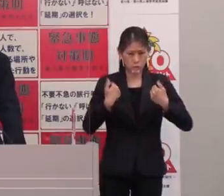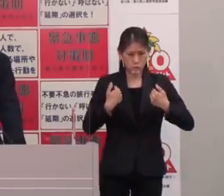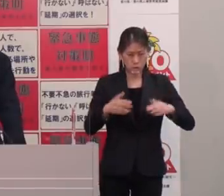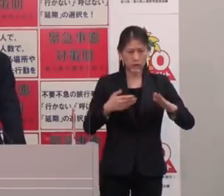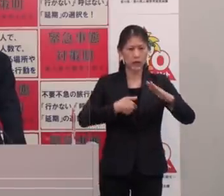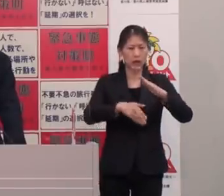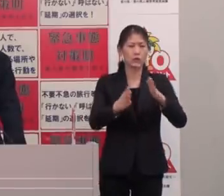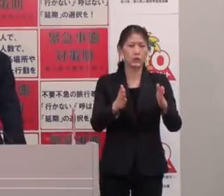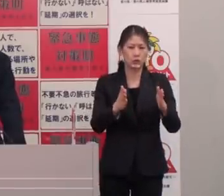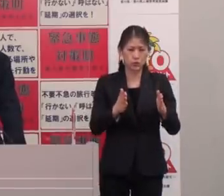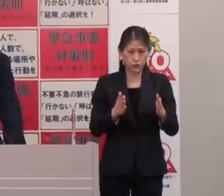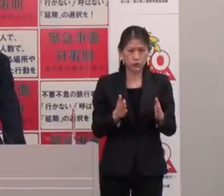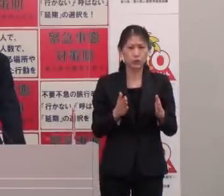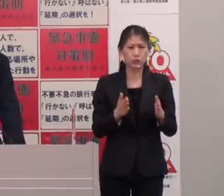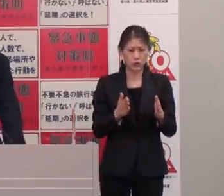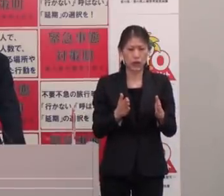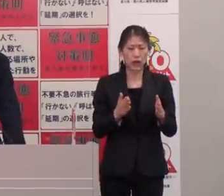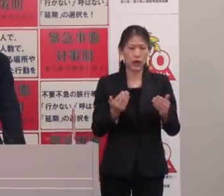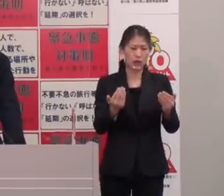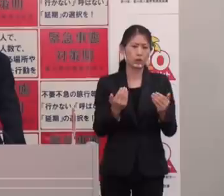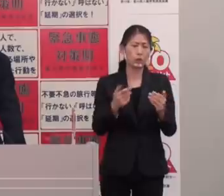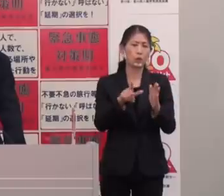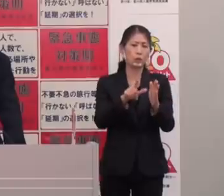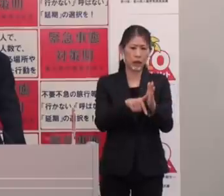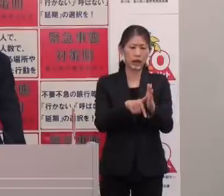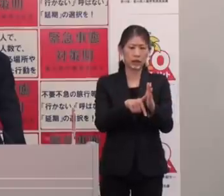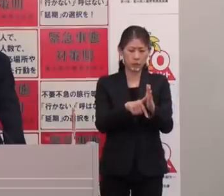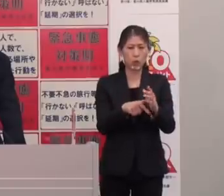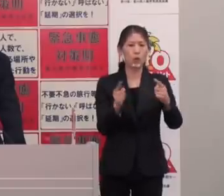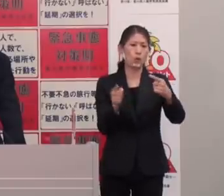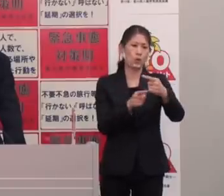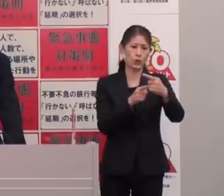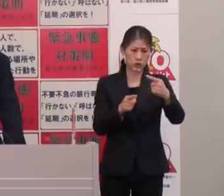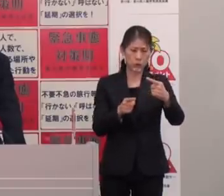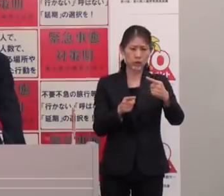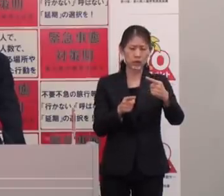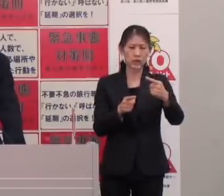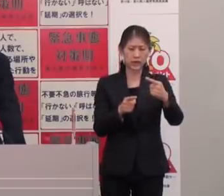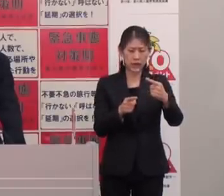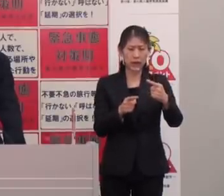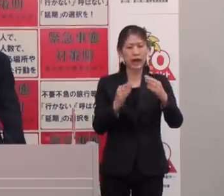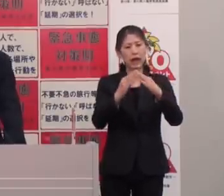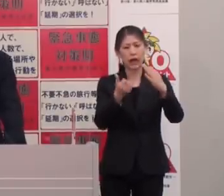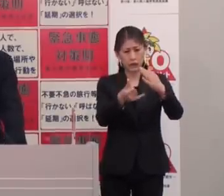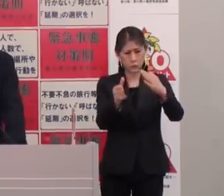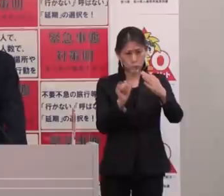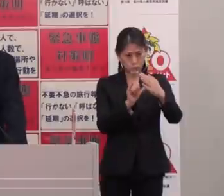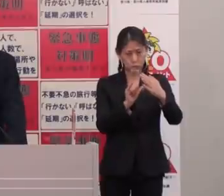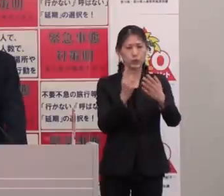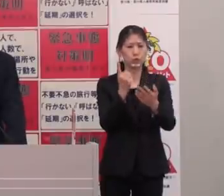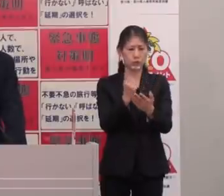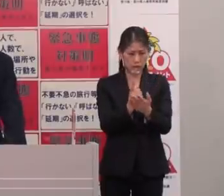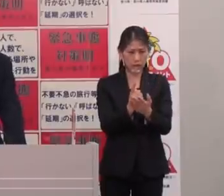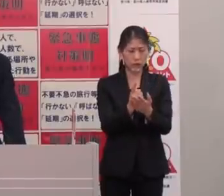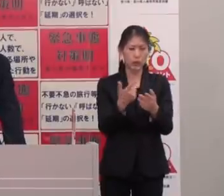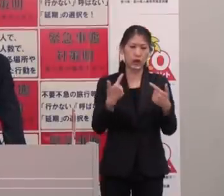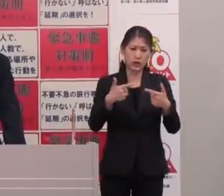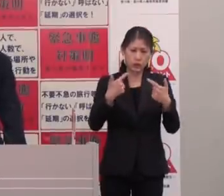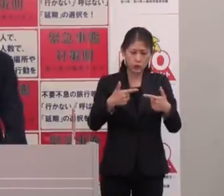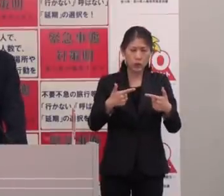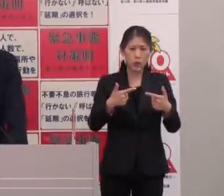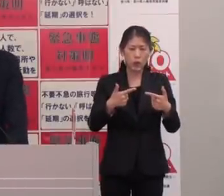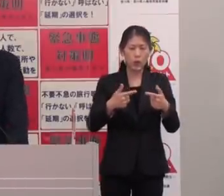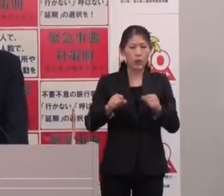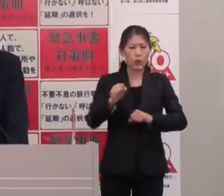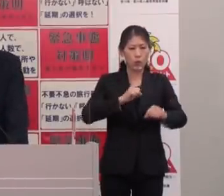や、外出の必要がある場合でも極力一人で、またはご家族、あるいは普段行動を